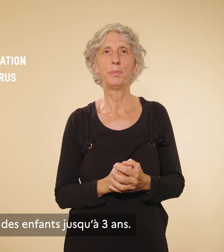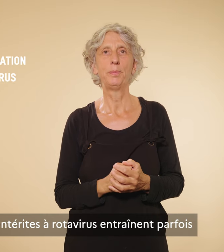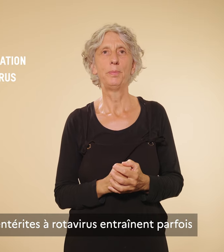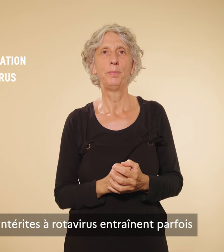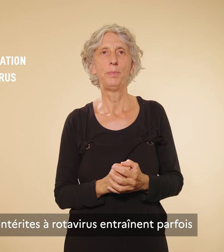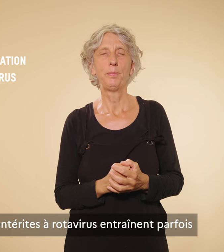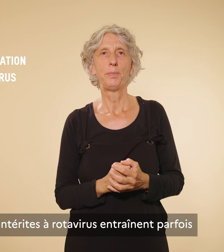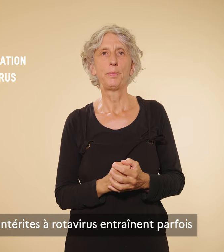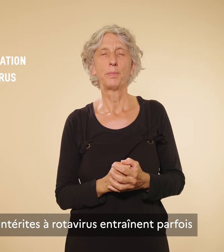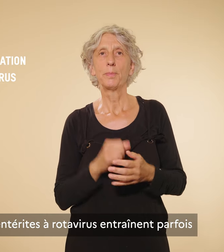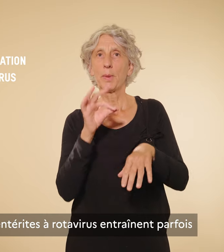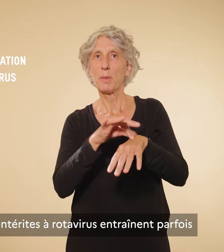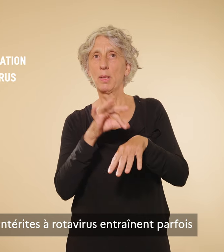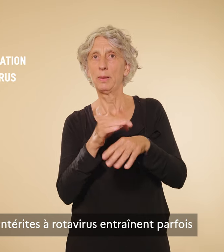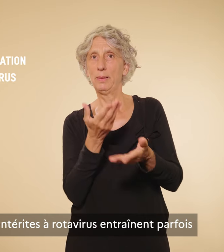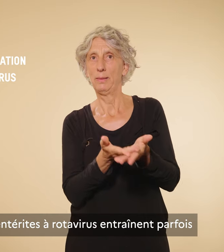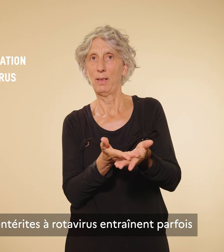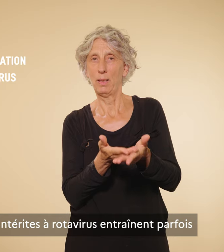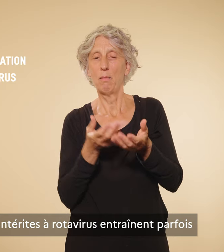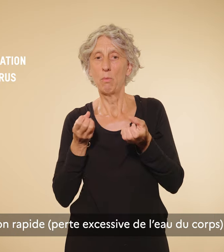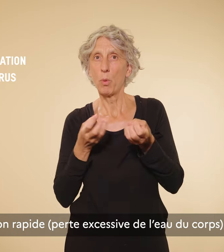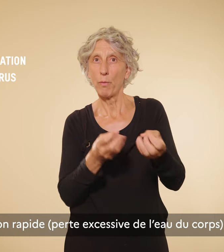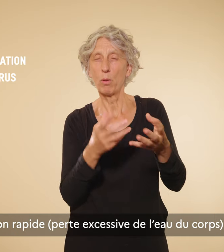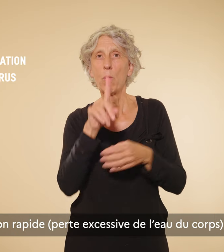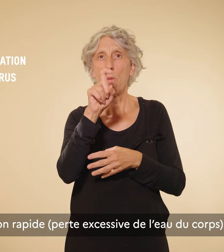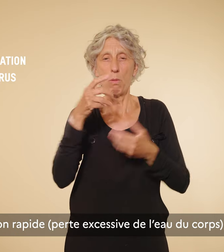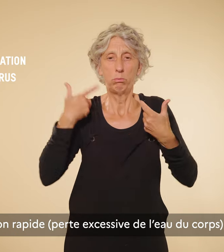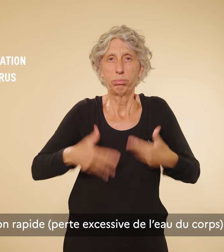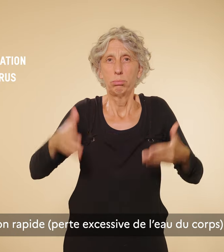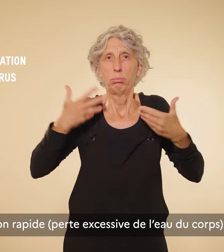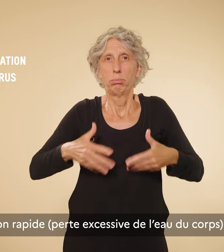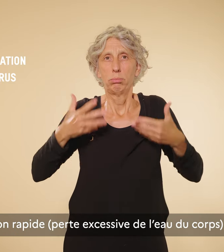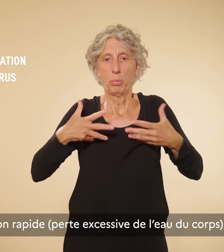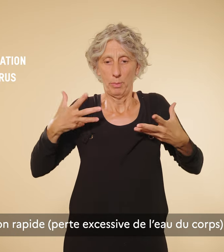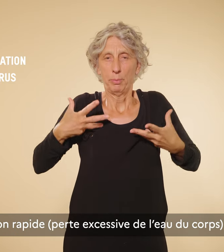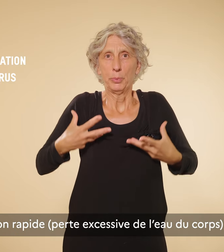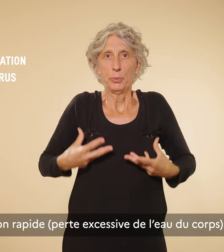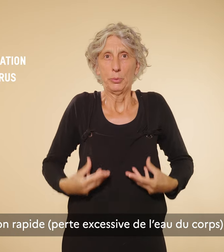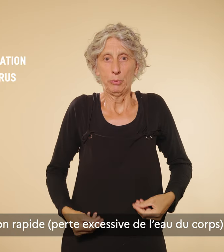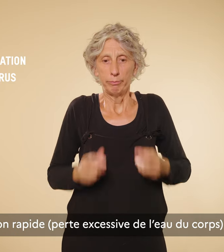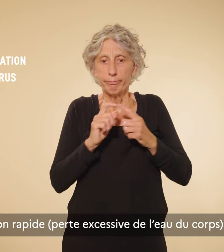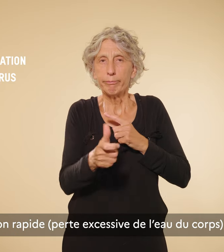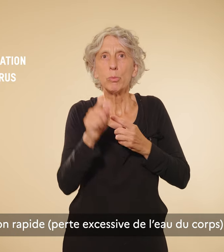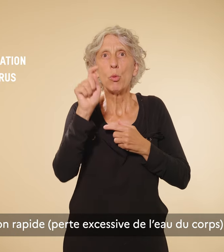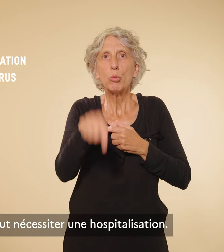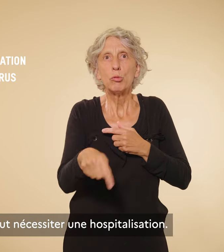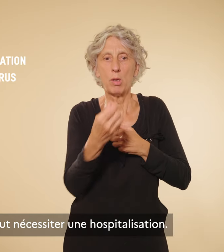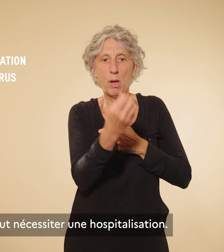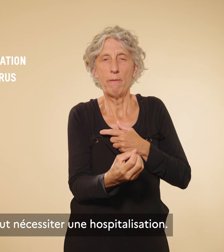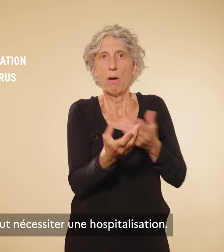Les gastro-entérites à rotavirus entraînent parfois une déshydratation rapide, perte excessive de l'eau du corps, qui peut nécessiter